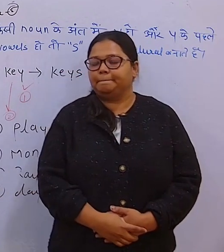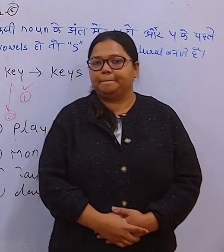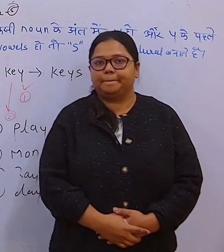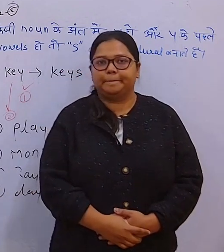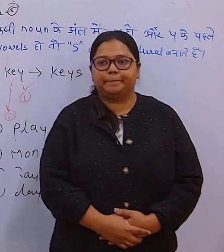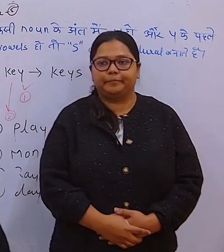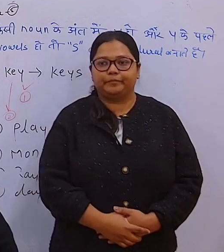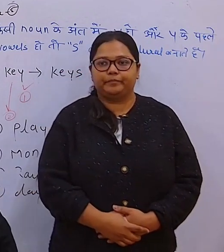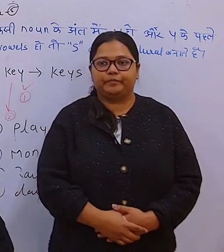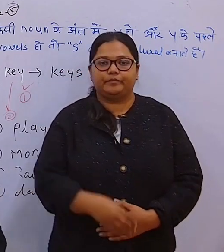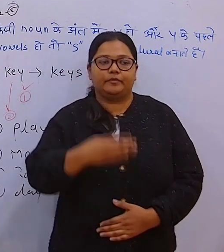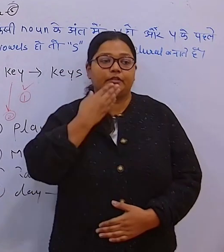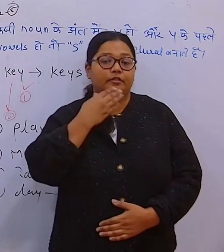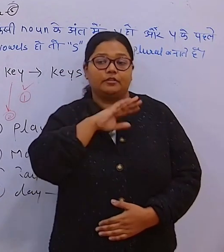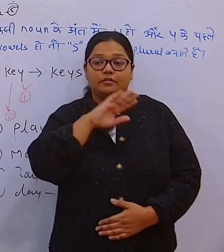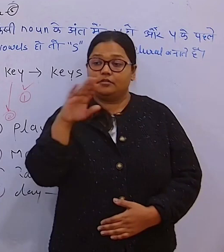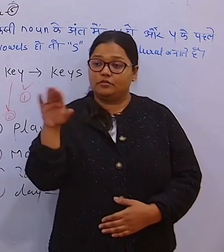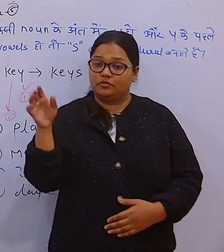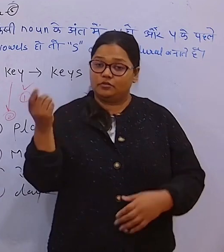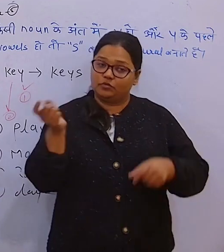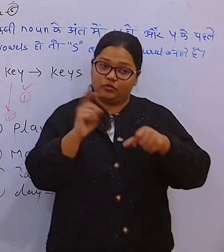आगे सारे स्टूडेंट जल्दी जल्दी आओ।